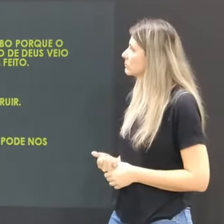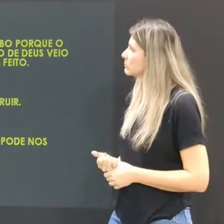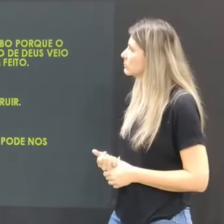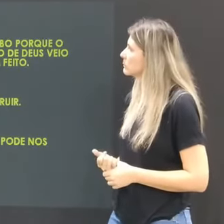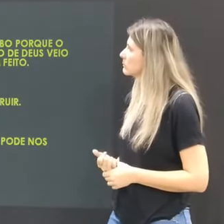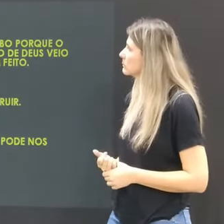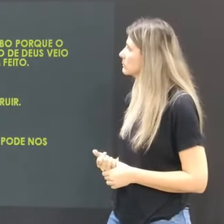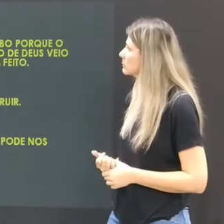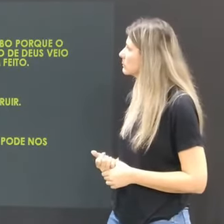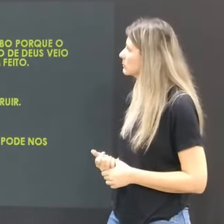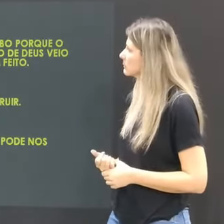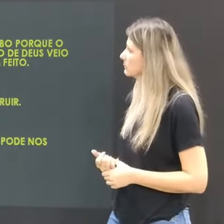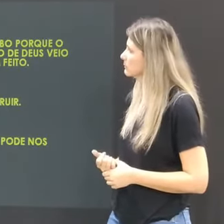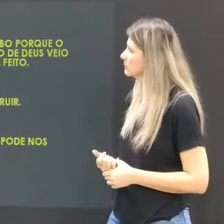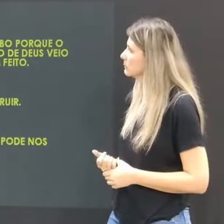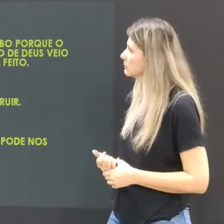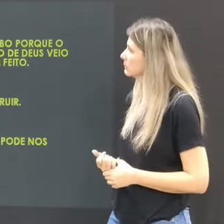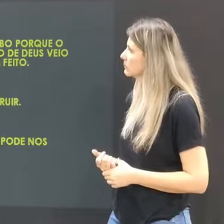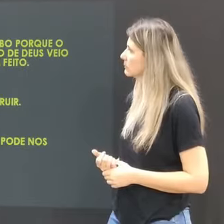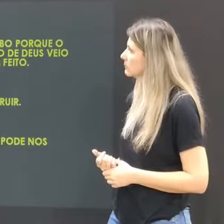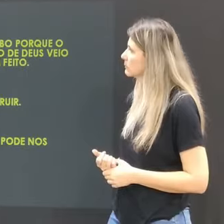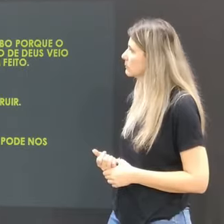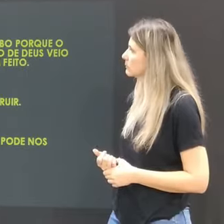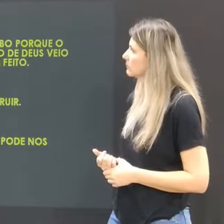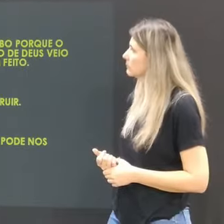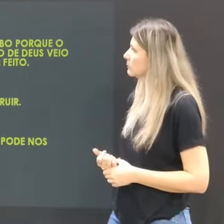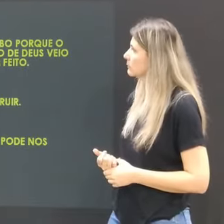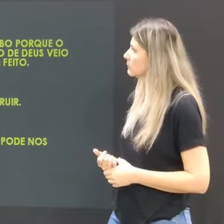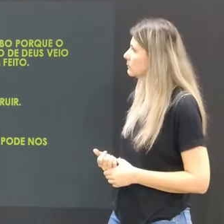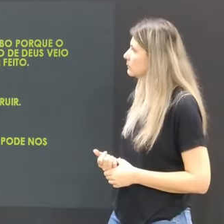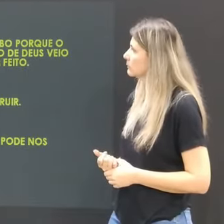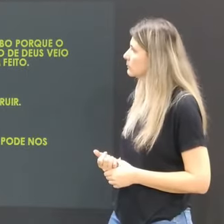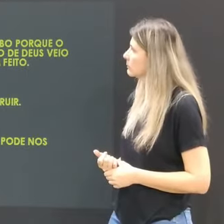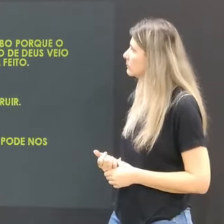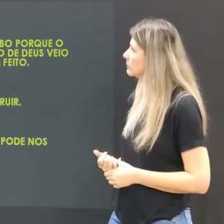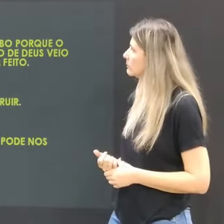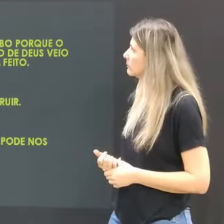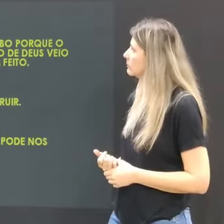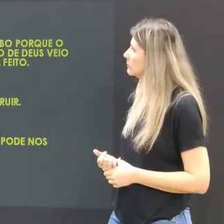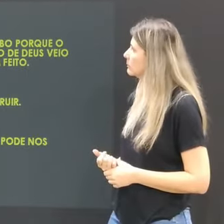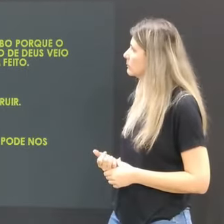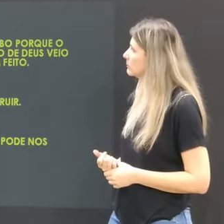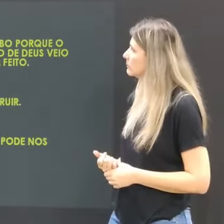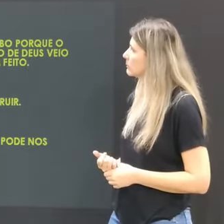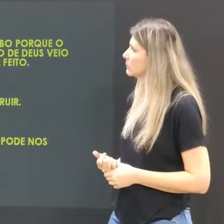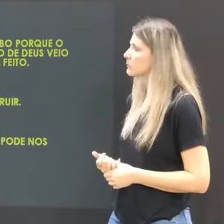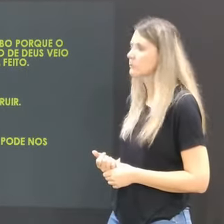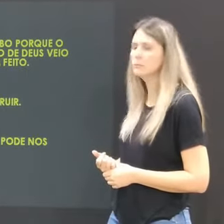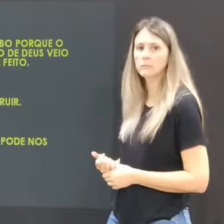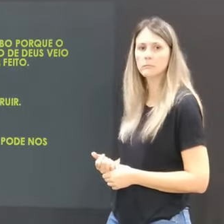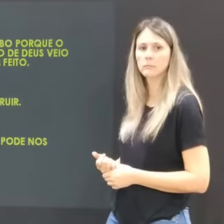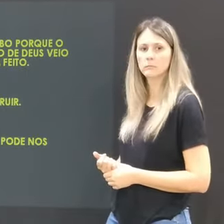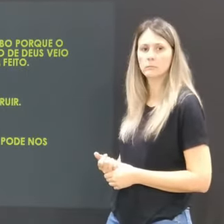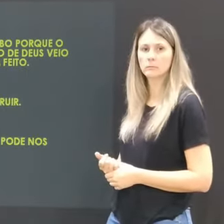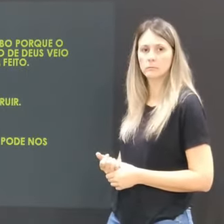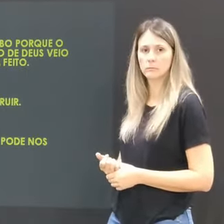peca desde a criação do mundo. E o Filho de Deus veio para isso, para destruir o que o diabo tem feito. Está